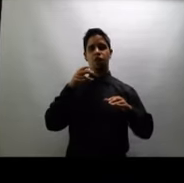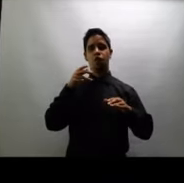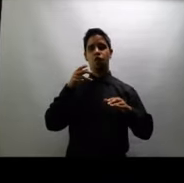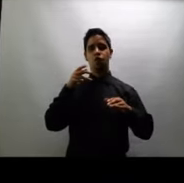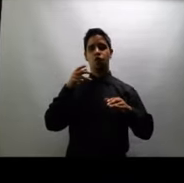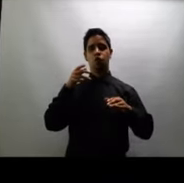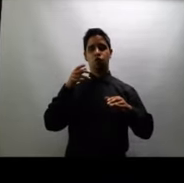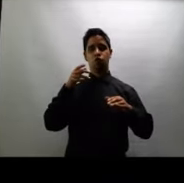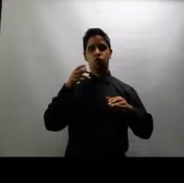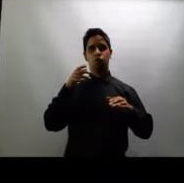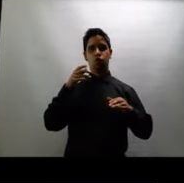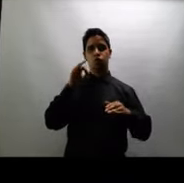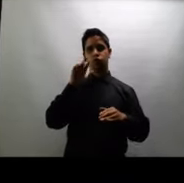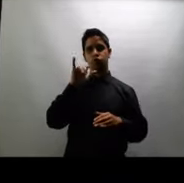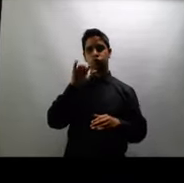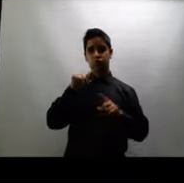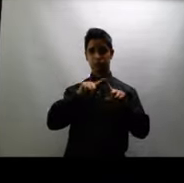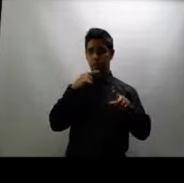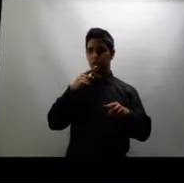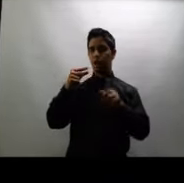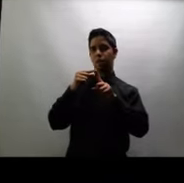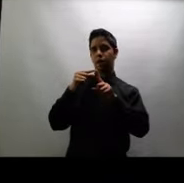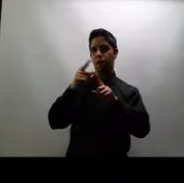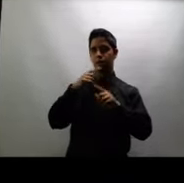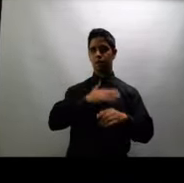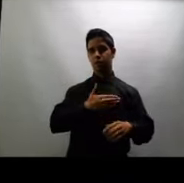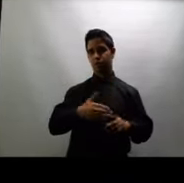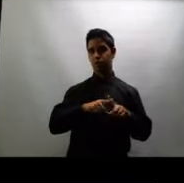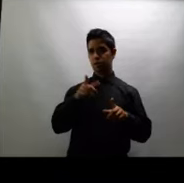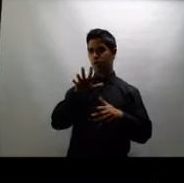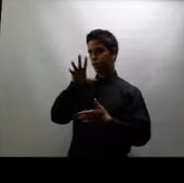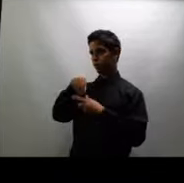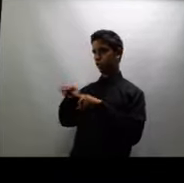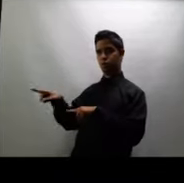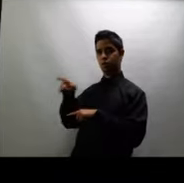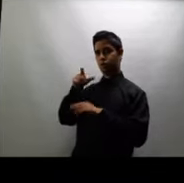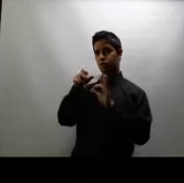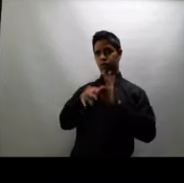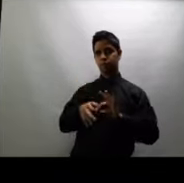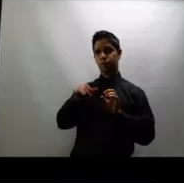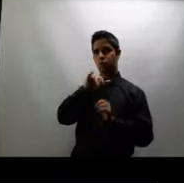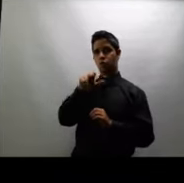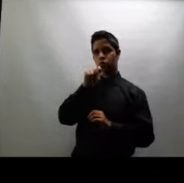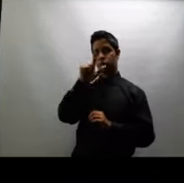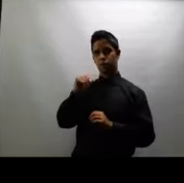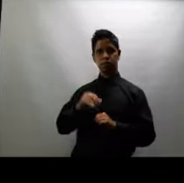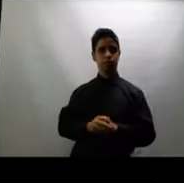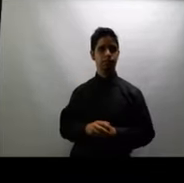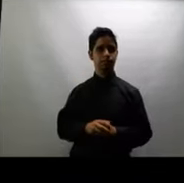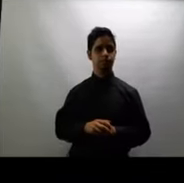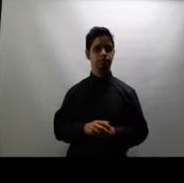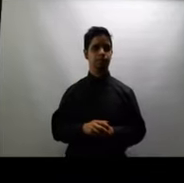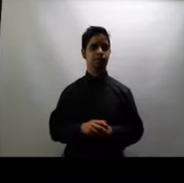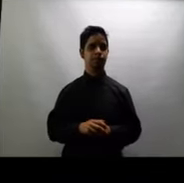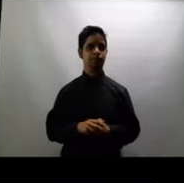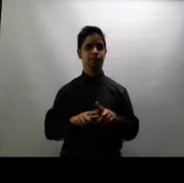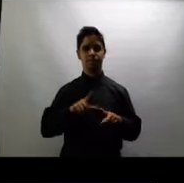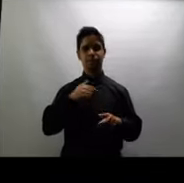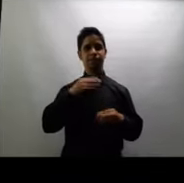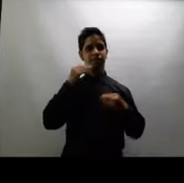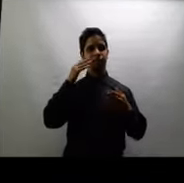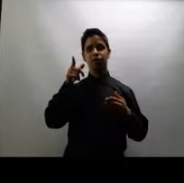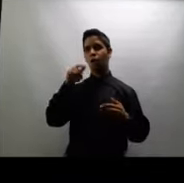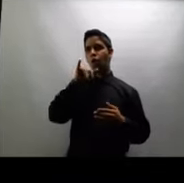Voy a estar voluntario, ahí. La palabra mágica, ahí. Incluyendo a José Lo acá, que todos que se van a unir. Curiosidad de cómo habla José. Lo dije José